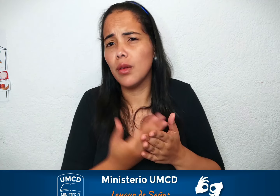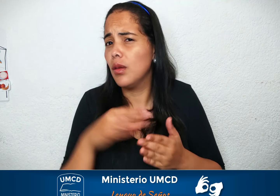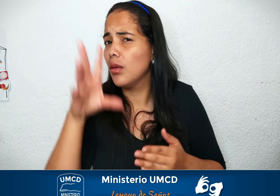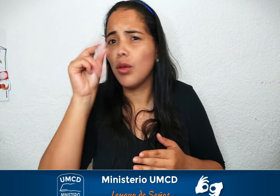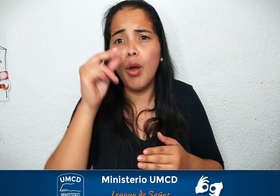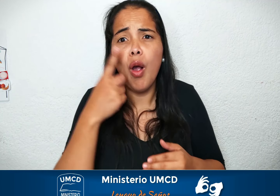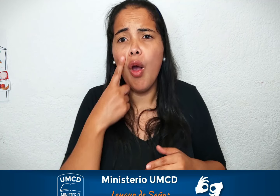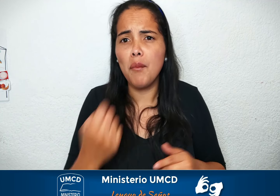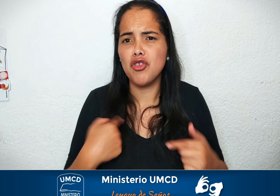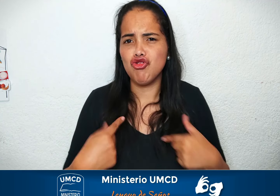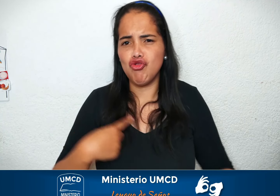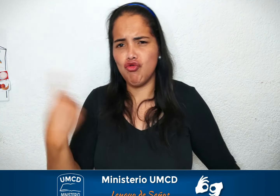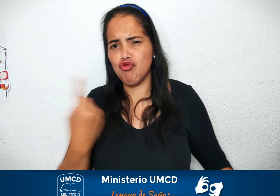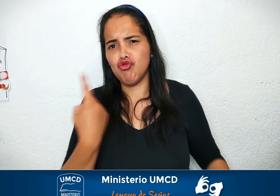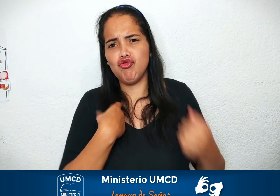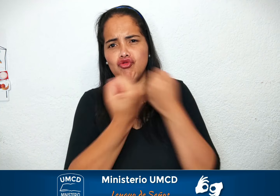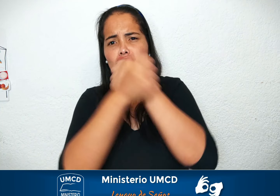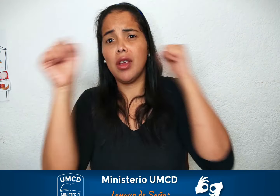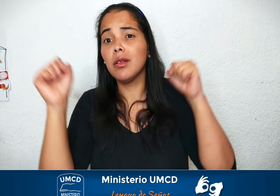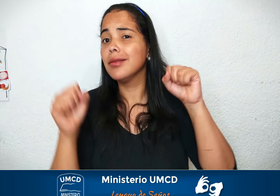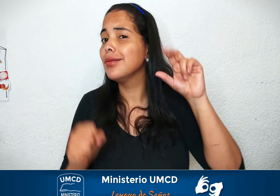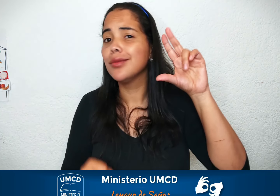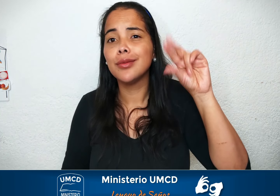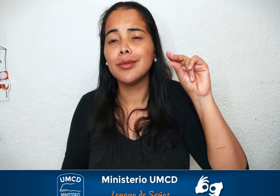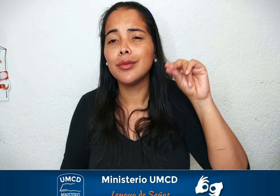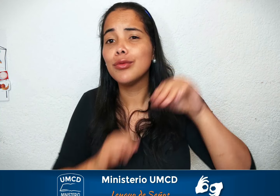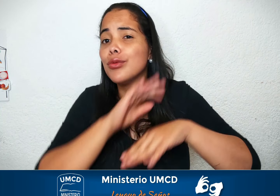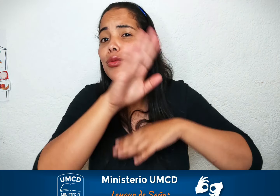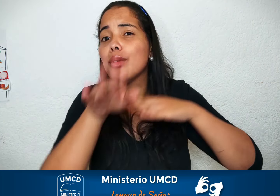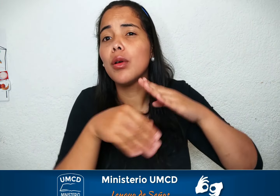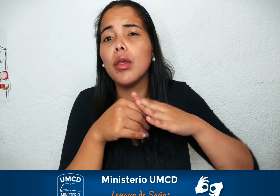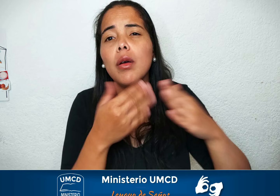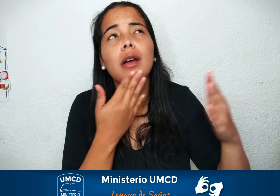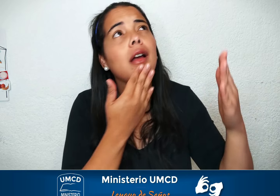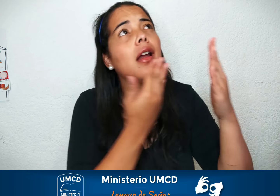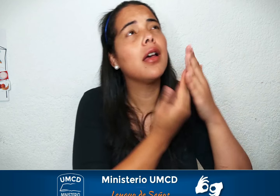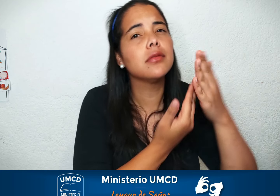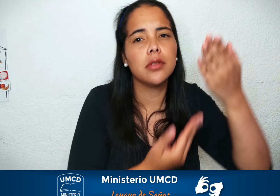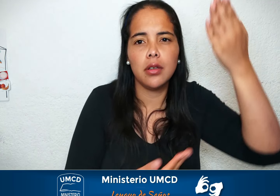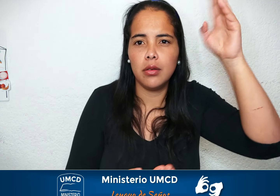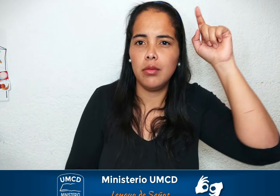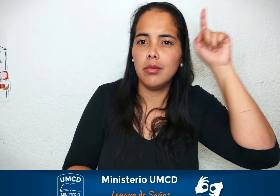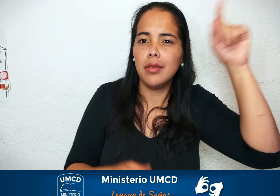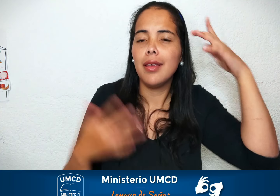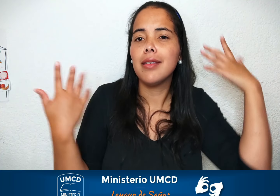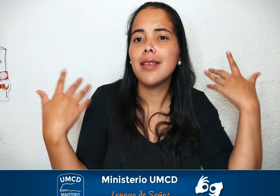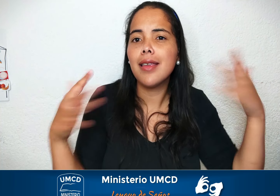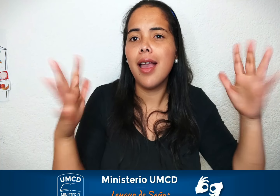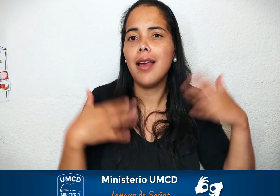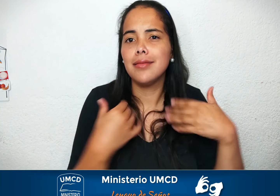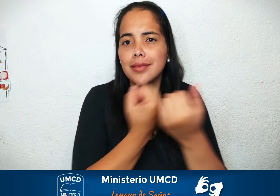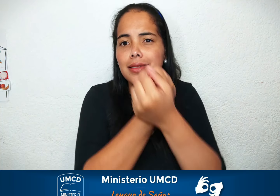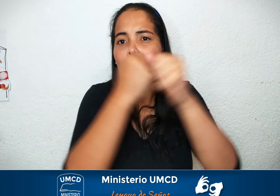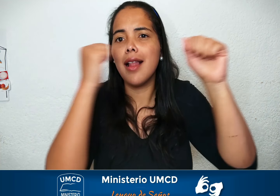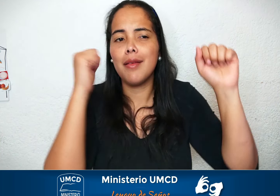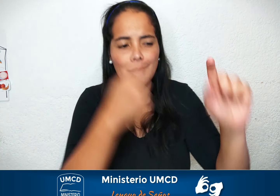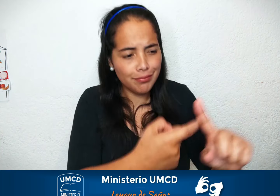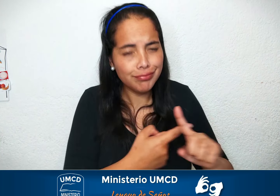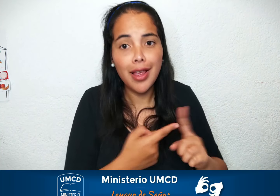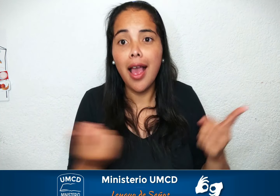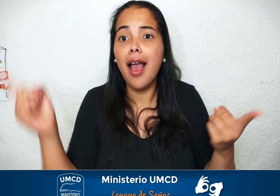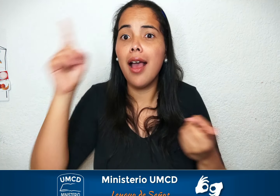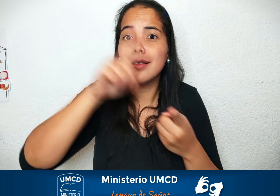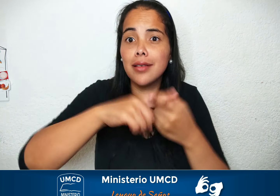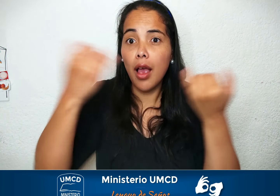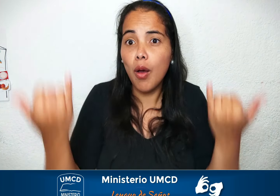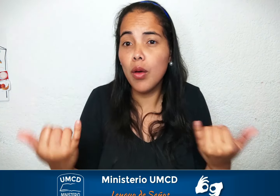no tiene que hacer nada para ser salvo. Todo esto no encajaba en la mente del hombre. Y hasta el día